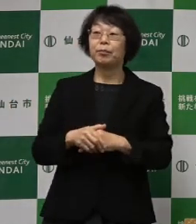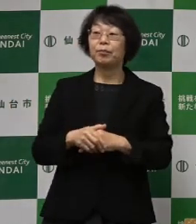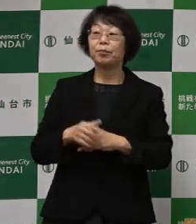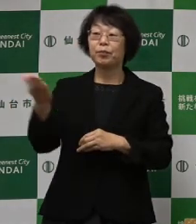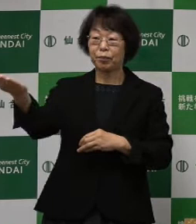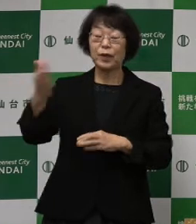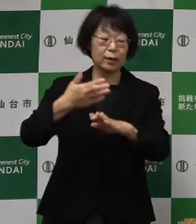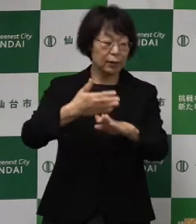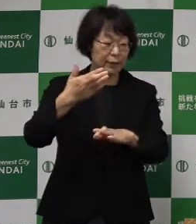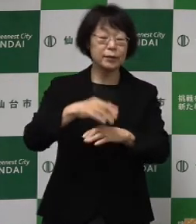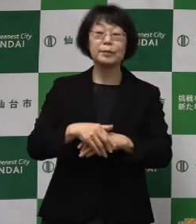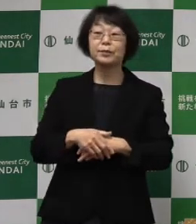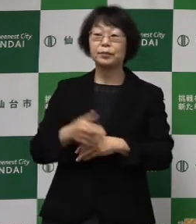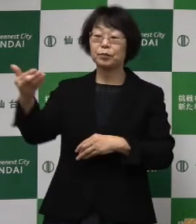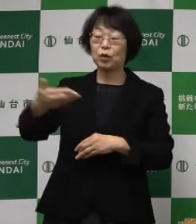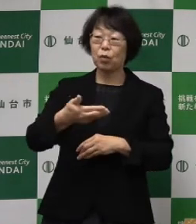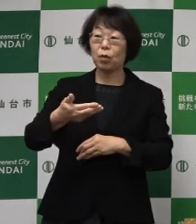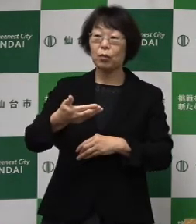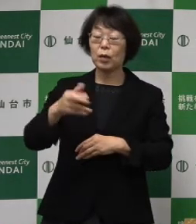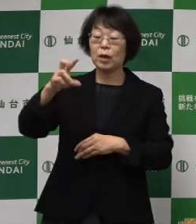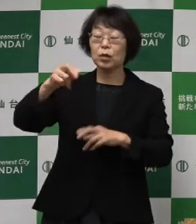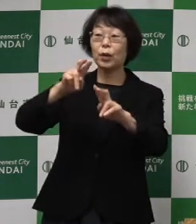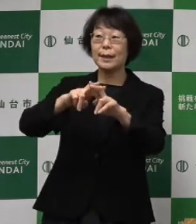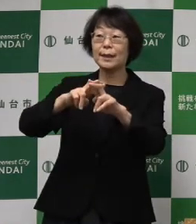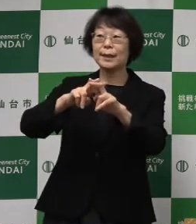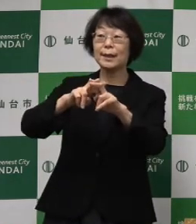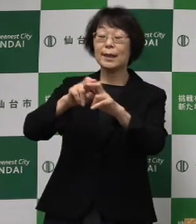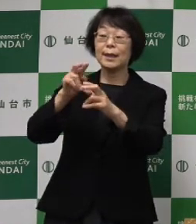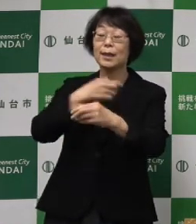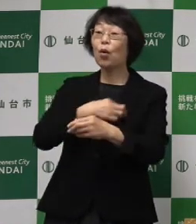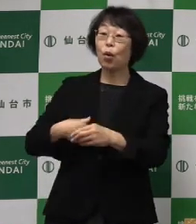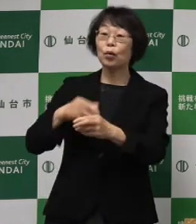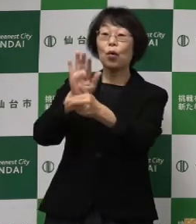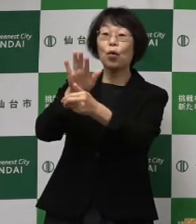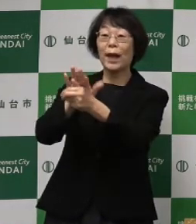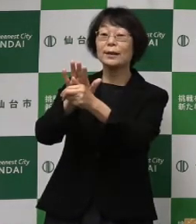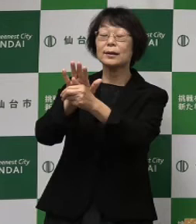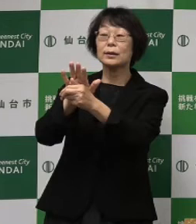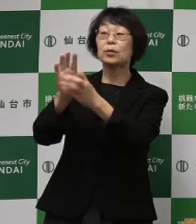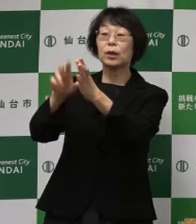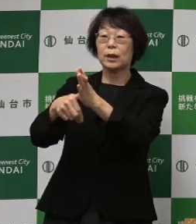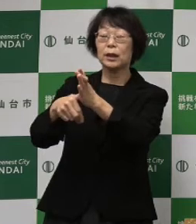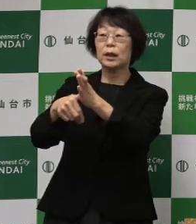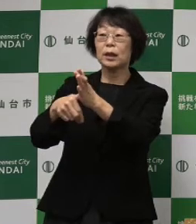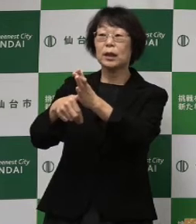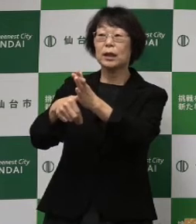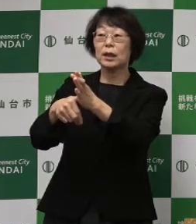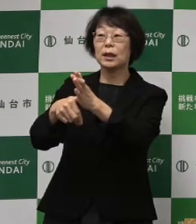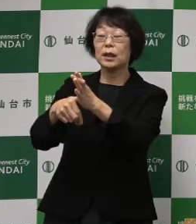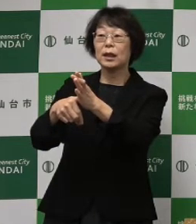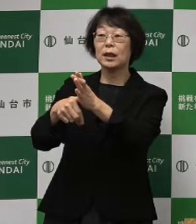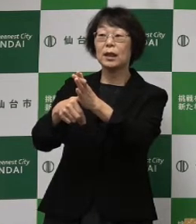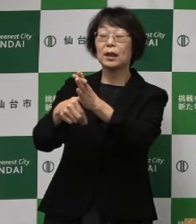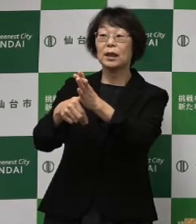ありがとうございます。土井陣営の土井候補での応援の時にですね、私と の関